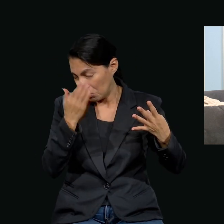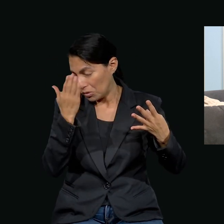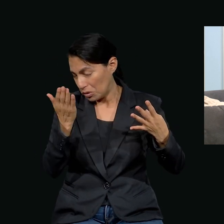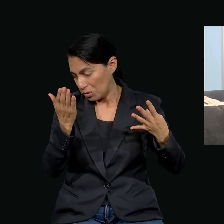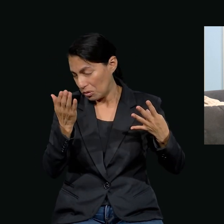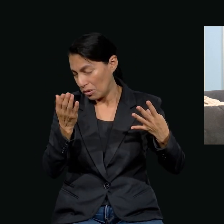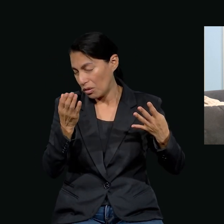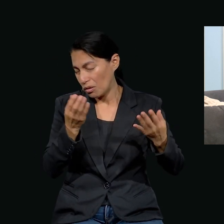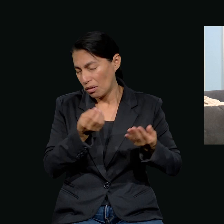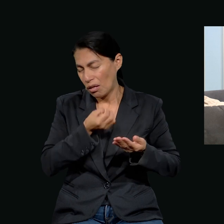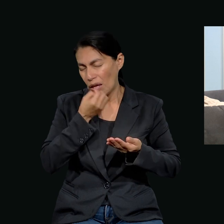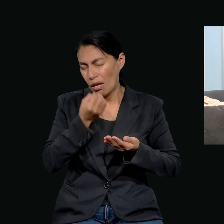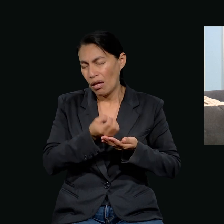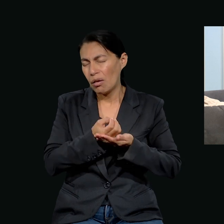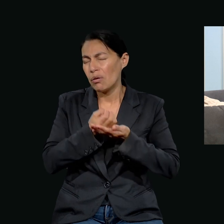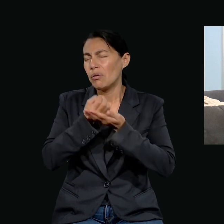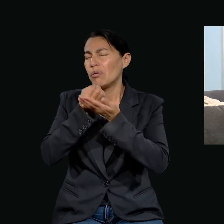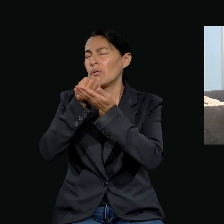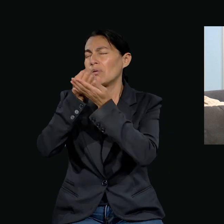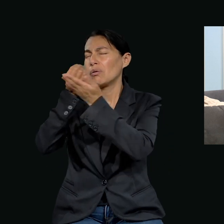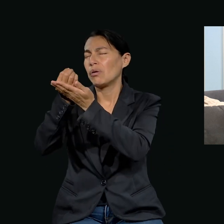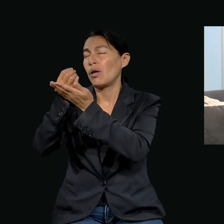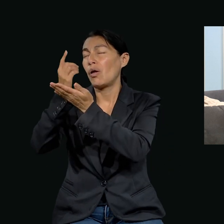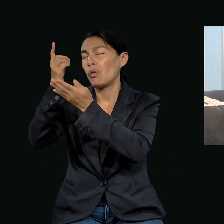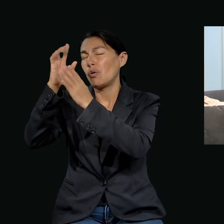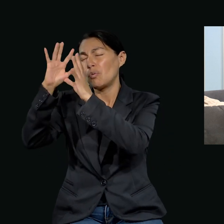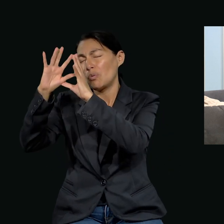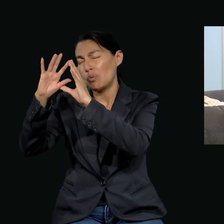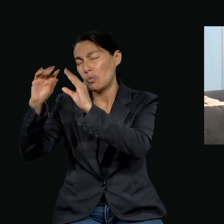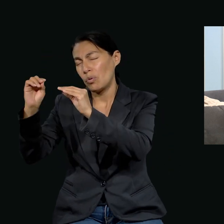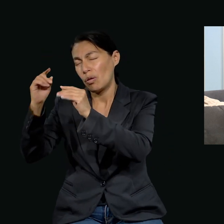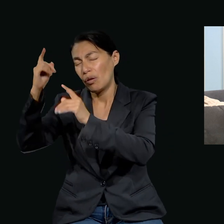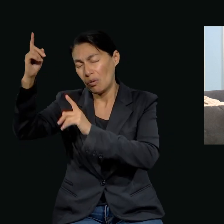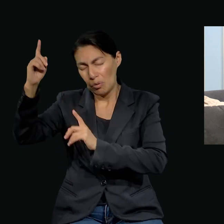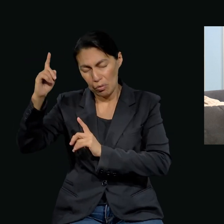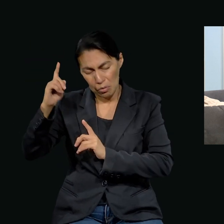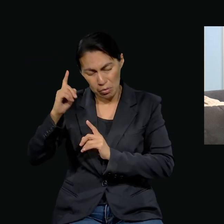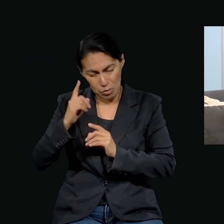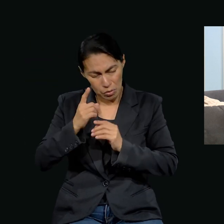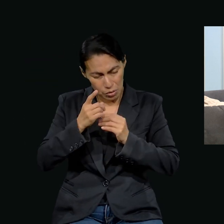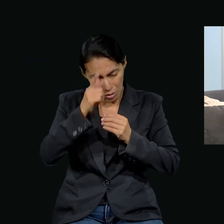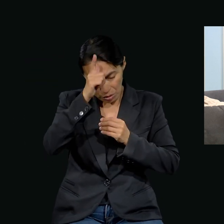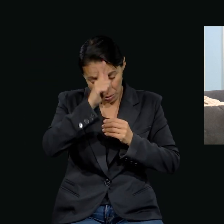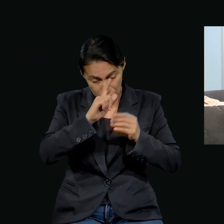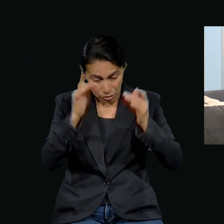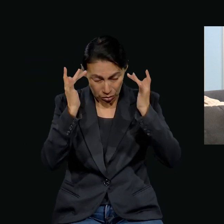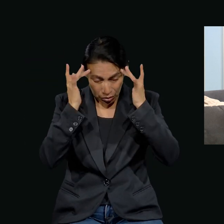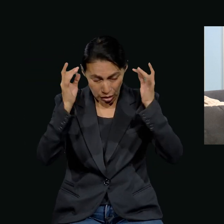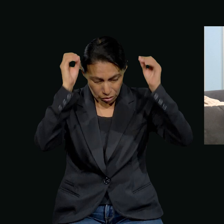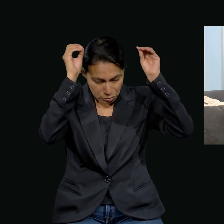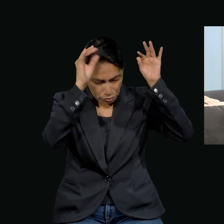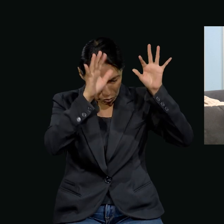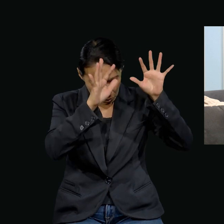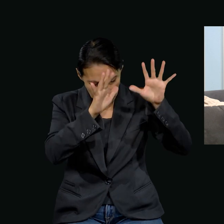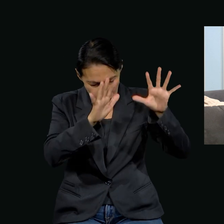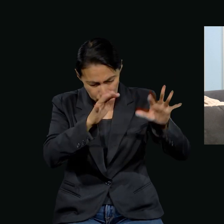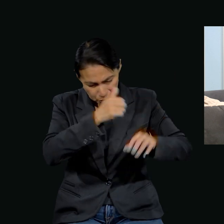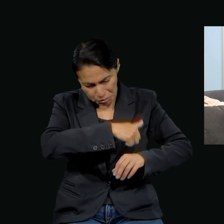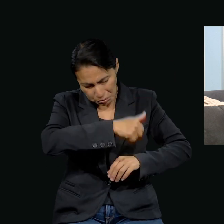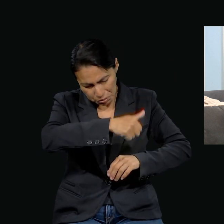Con tu presencia Que tu Espíritu Santo Pueda Señor Obrar en cada corazón En cada necesidad En